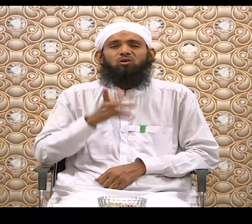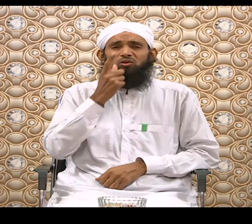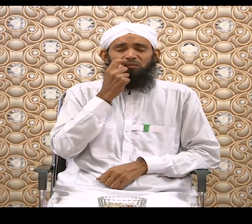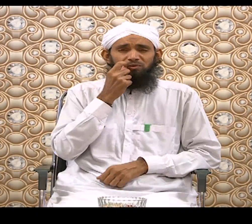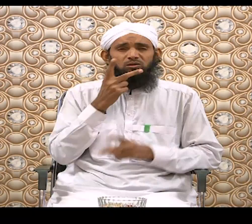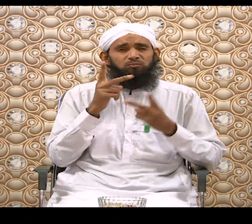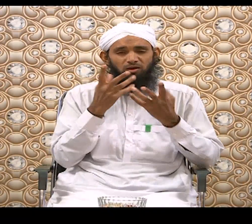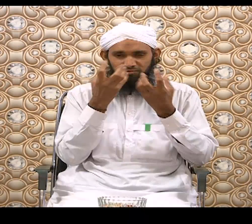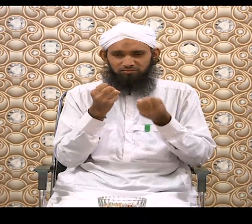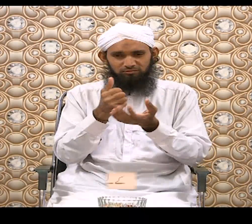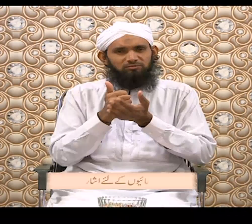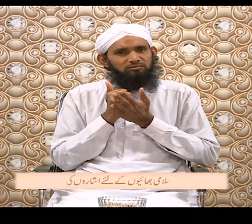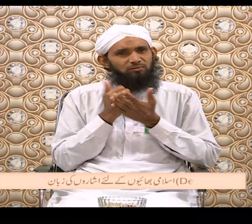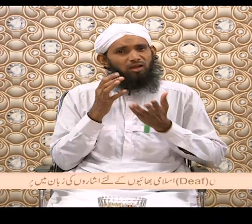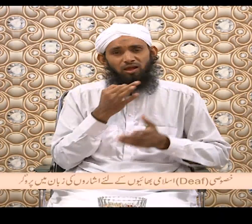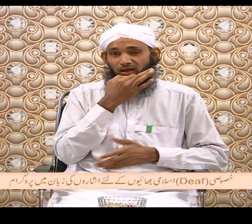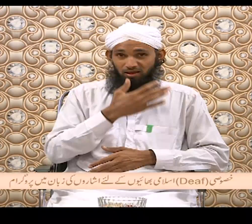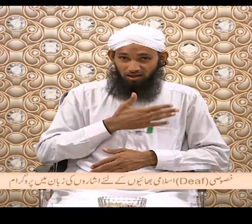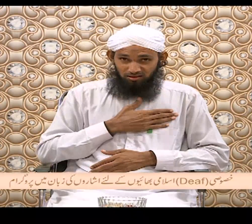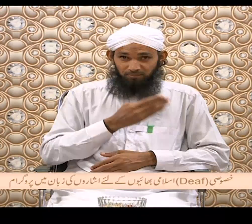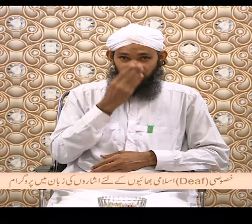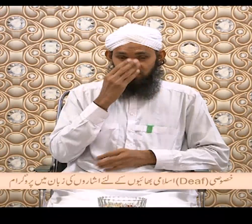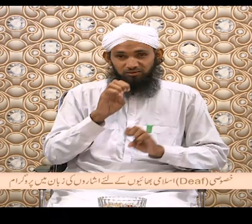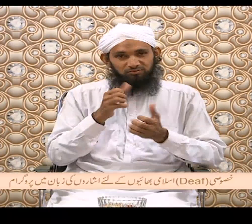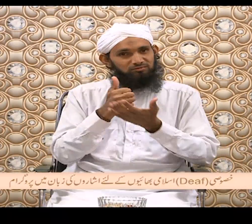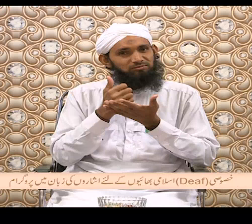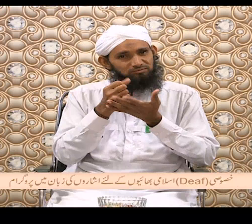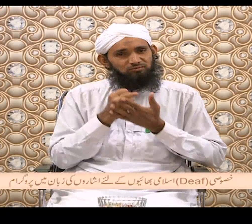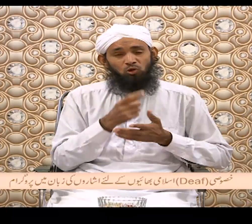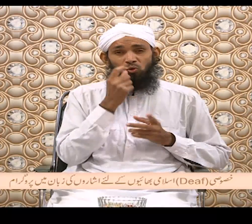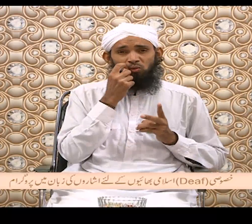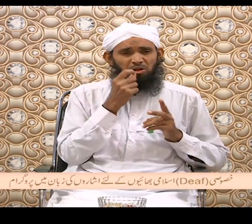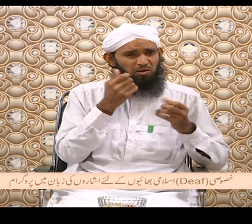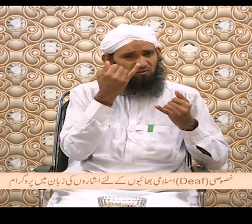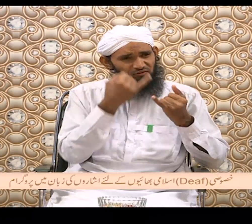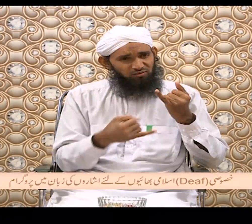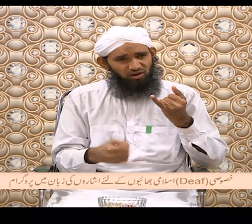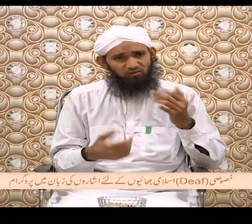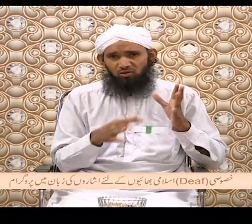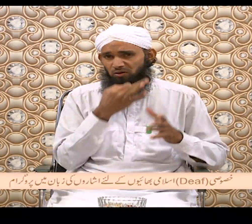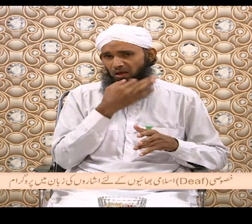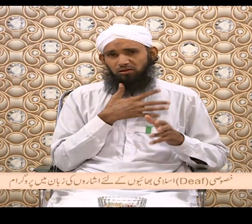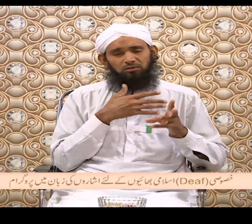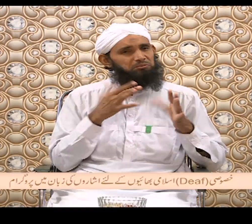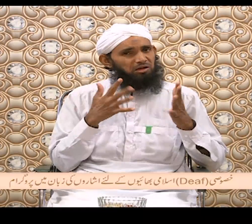کچھ پایا عدب و احترام کرنے کی وجہ سے پایا اور جس نے جو کچھ کھویا وہ عدب و احترام نہ